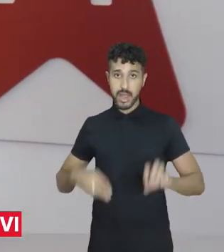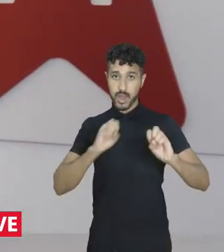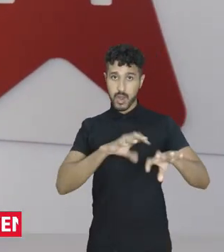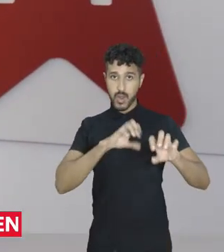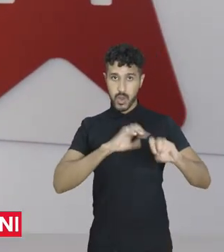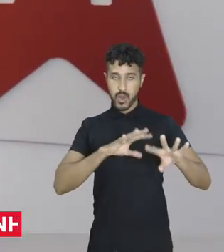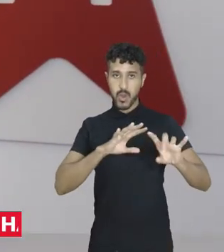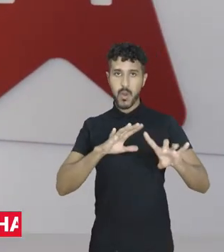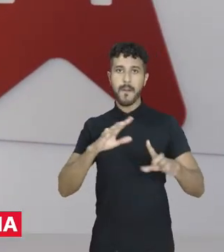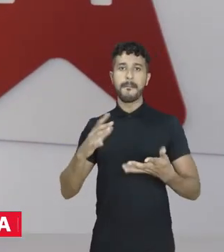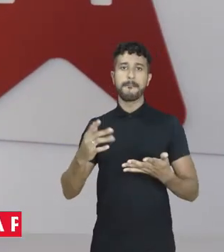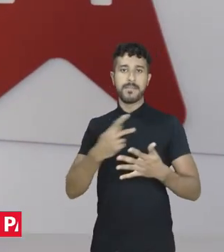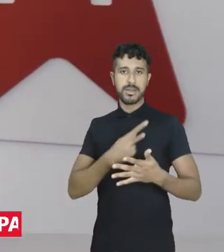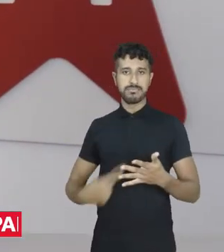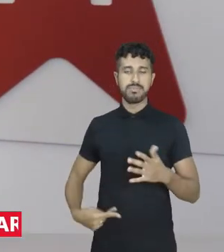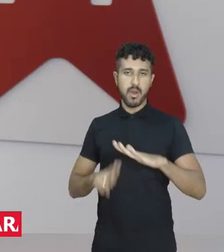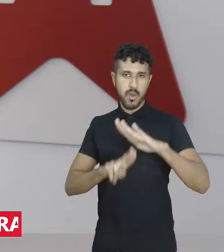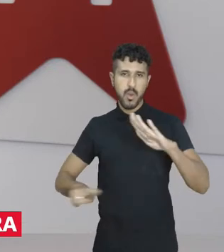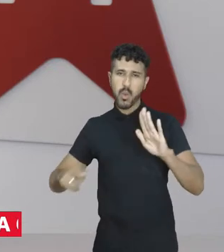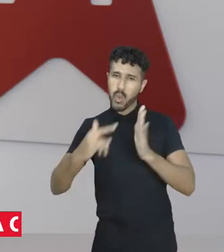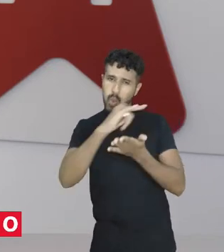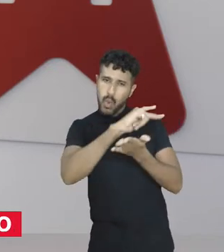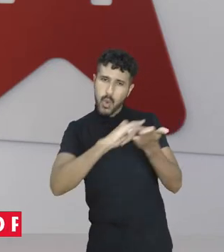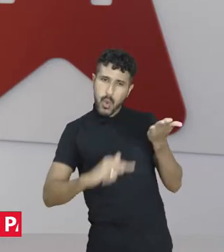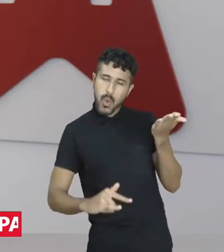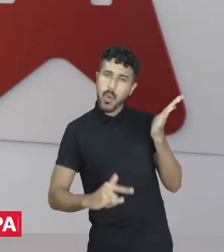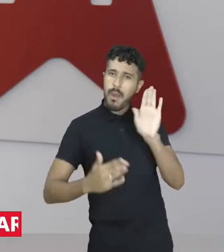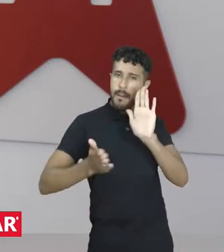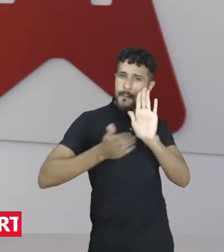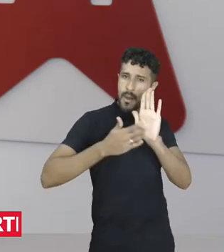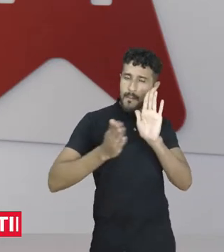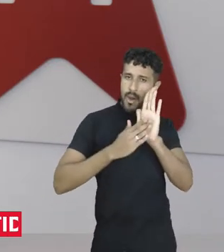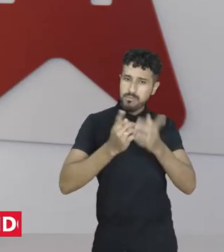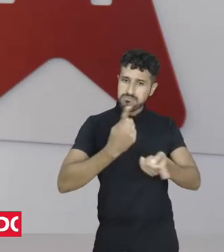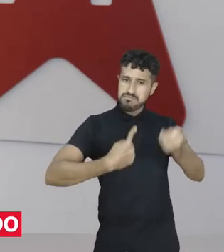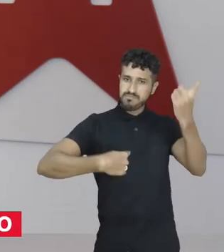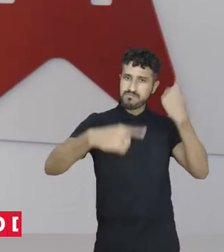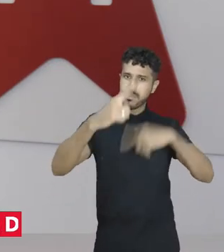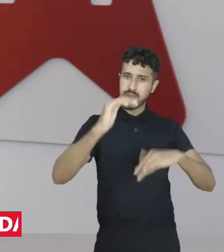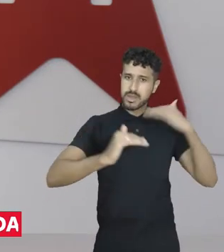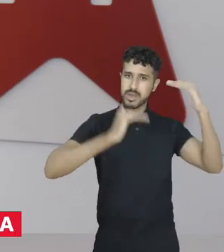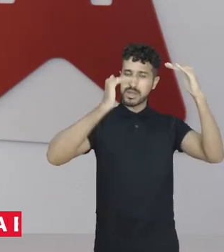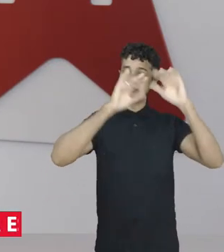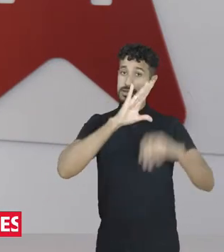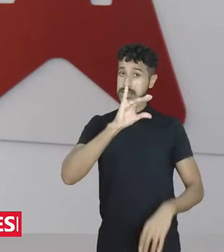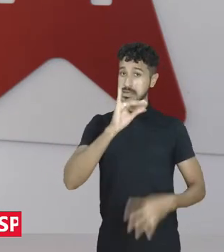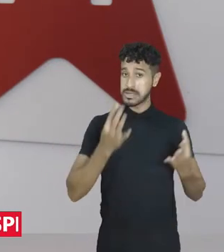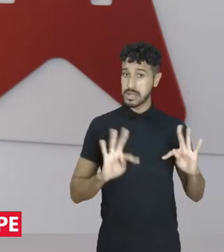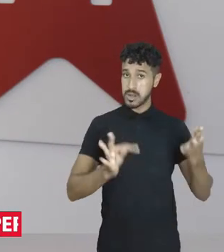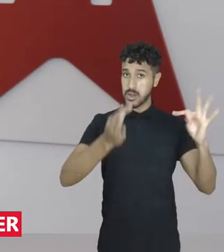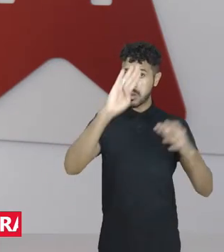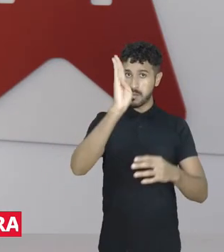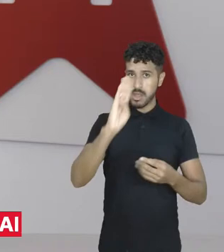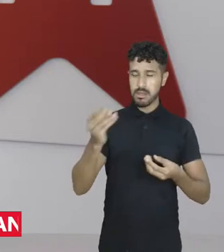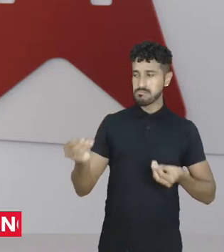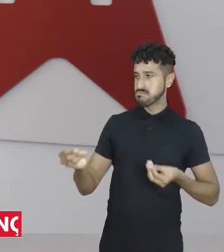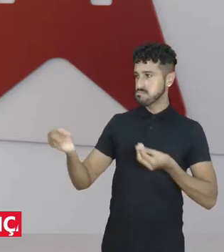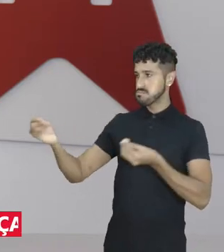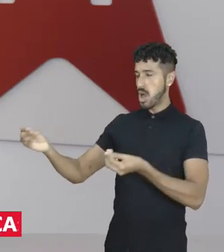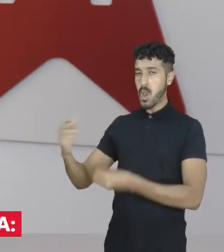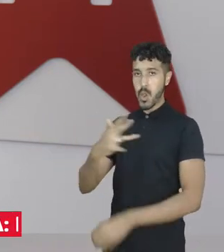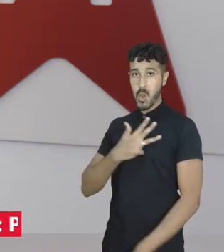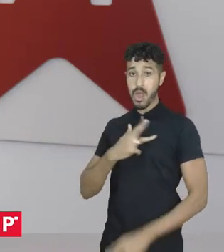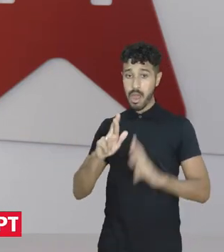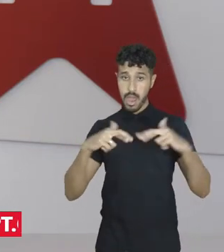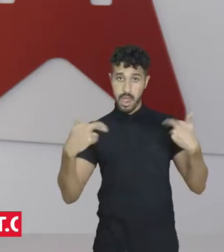Janine Ribeiro, um documento com propostas para retomar o desenvolvimento científico e tecnológico do país. A reunião anual